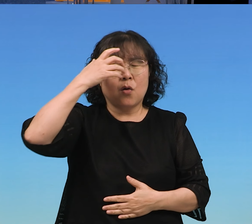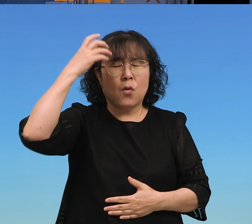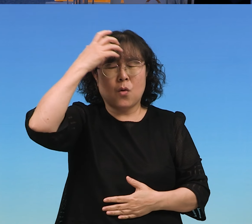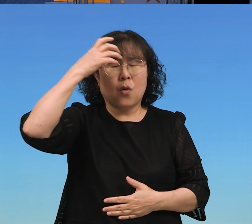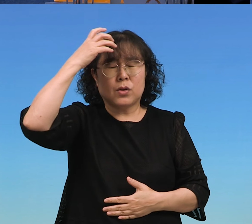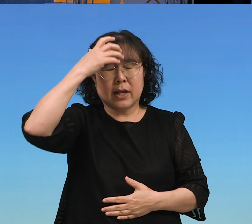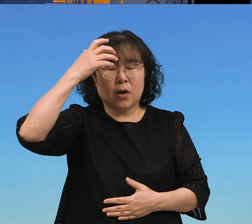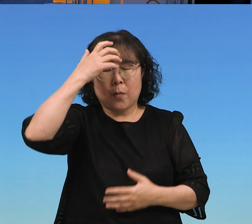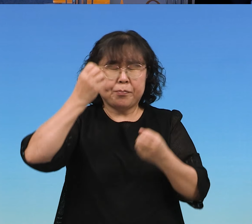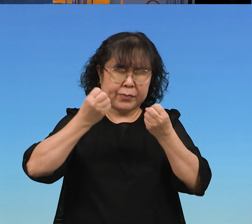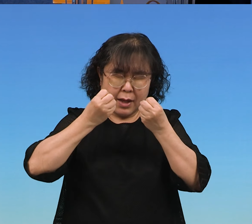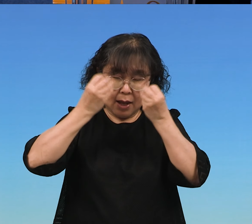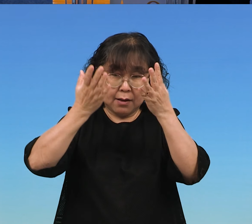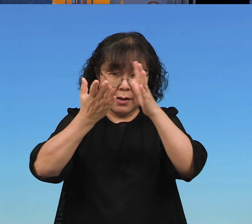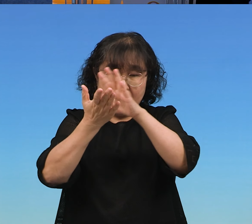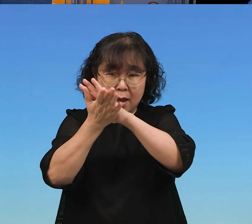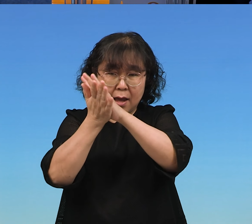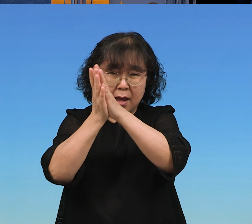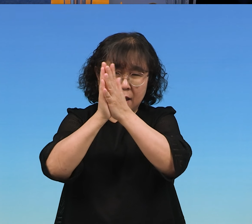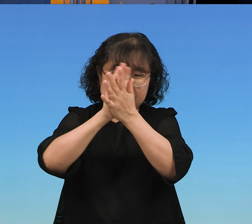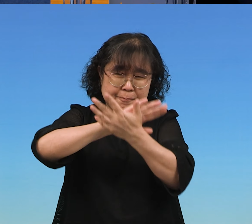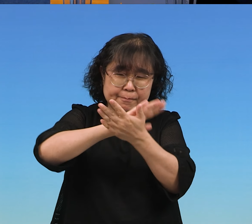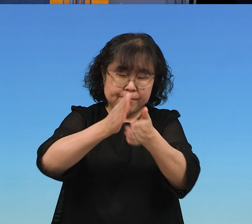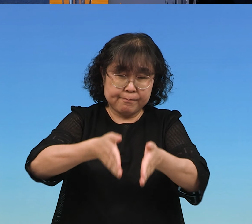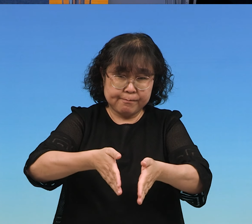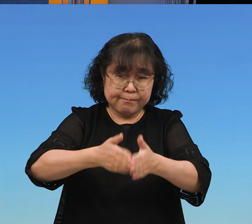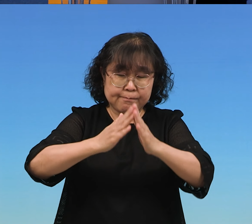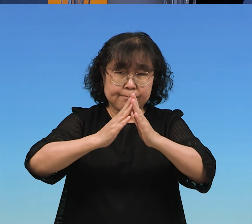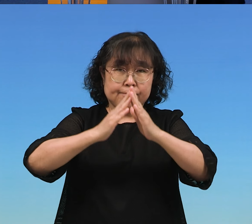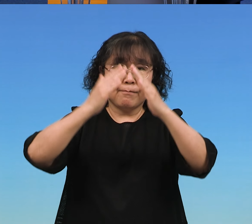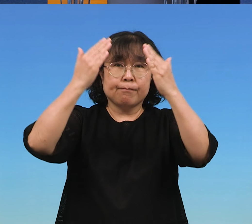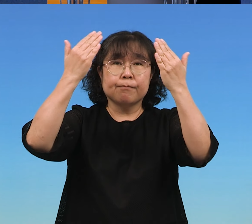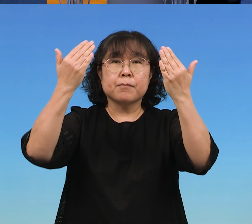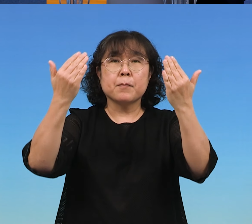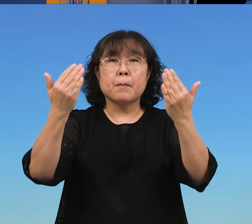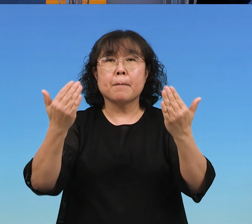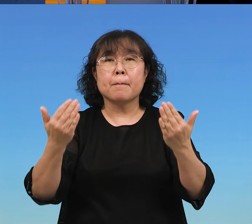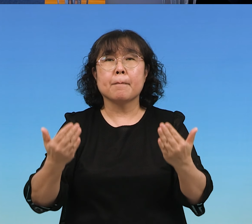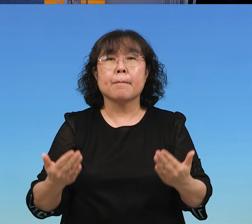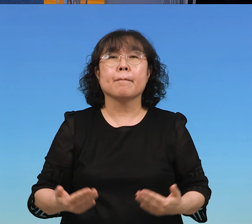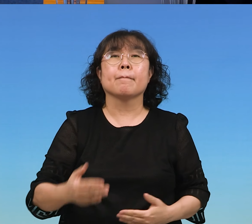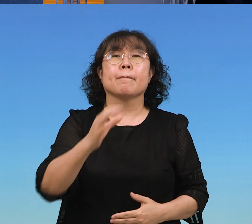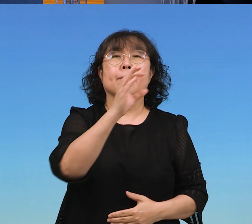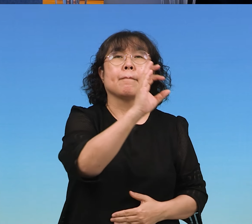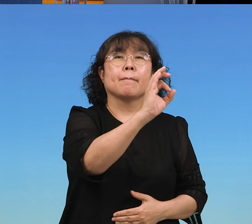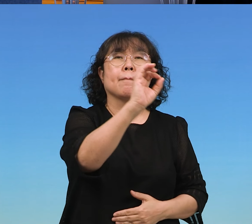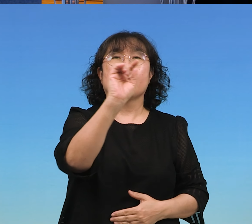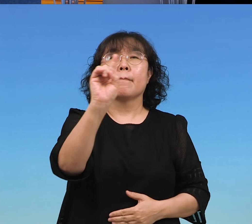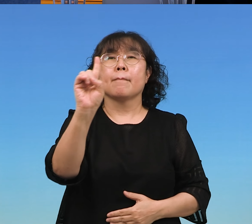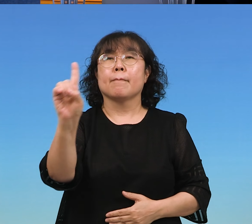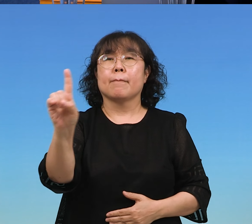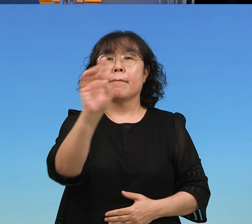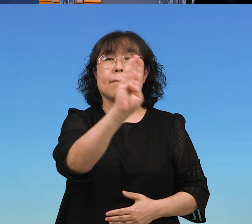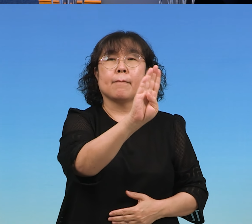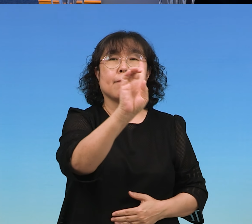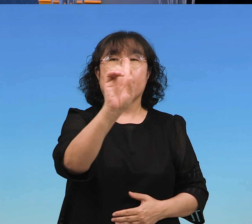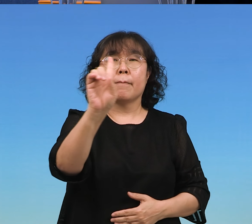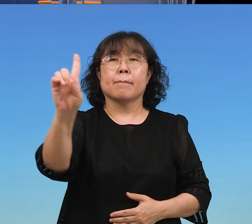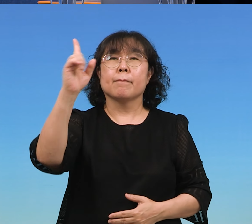내 영혼 새롭게 세우시네. 우리 다 자리에서 일어나셔서